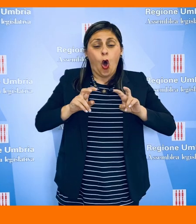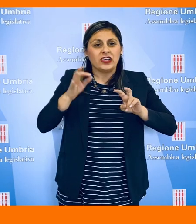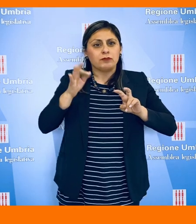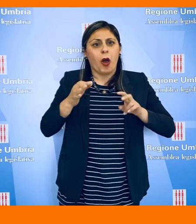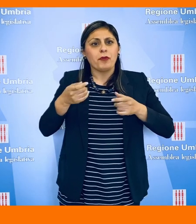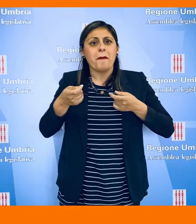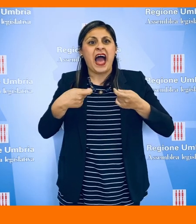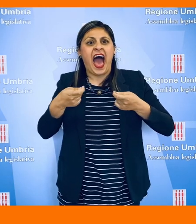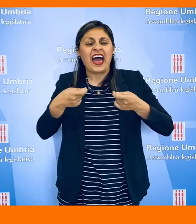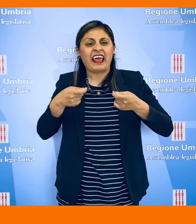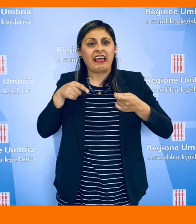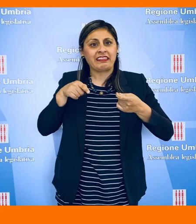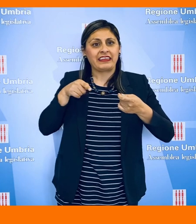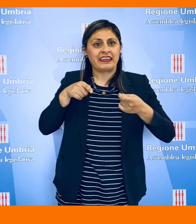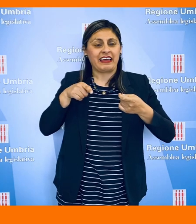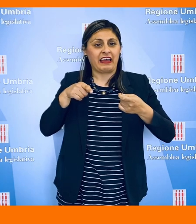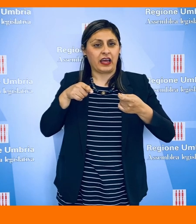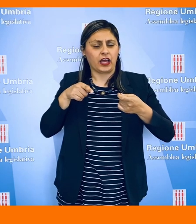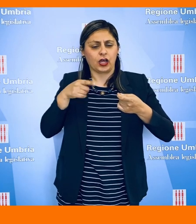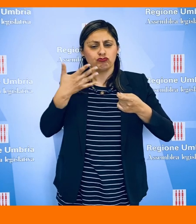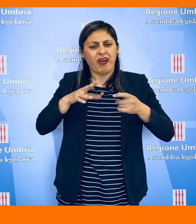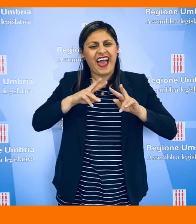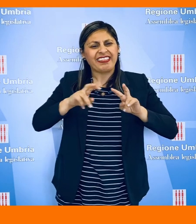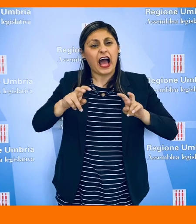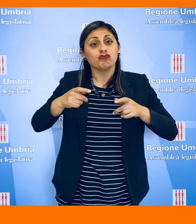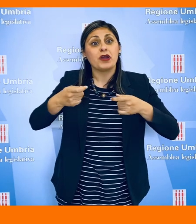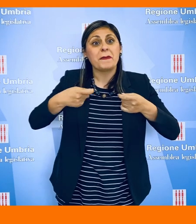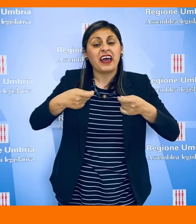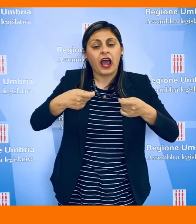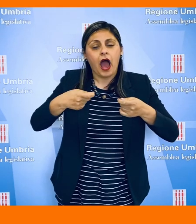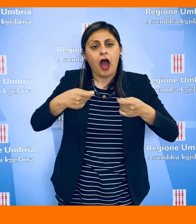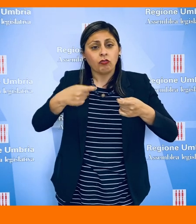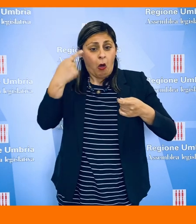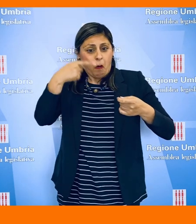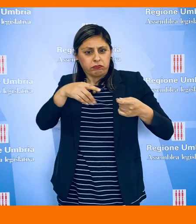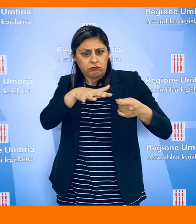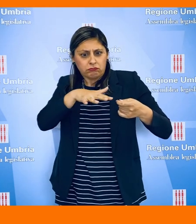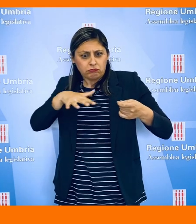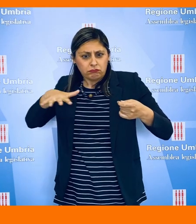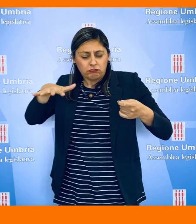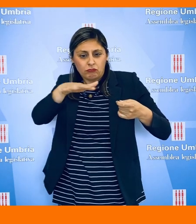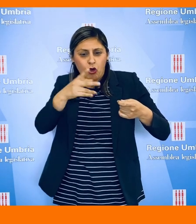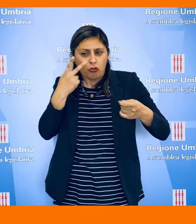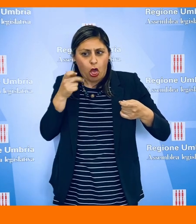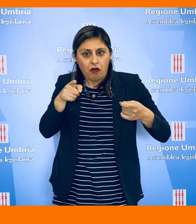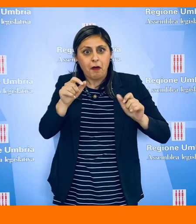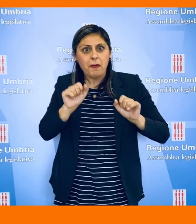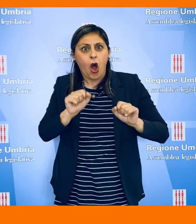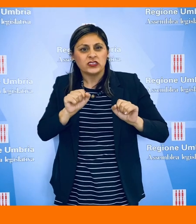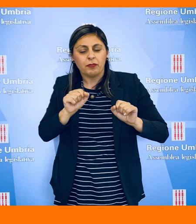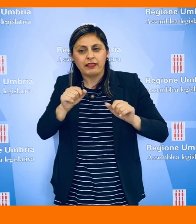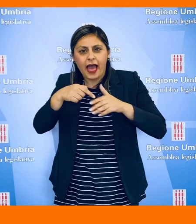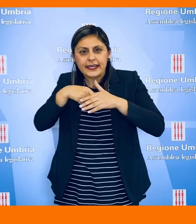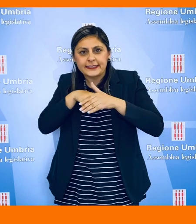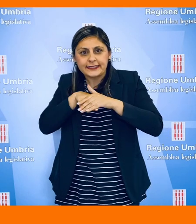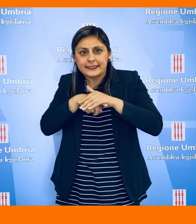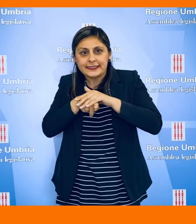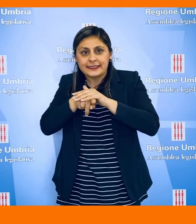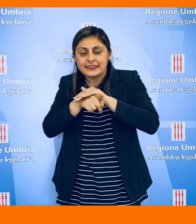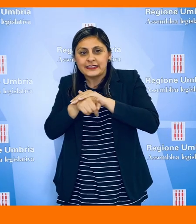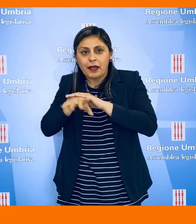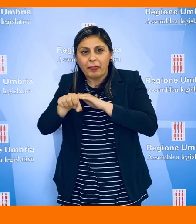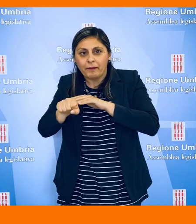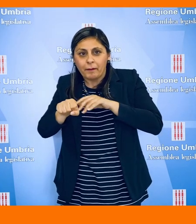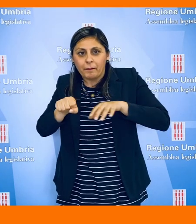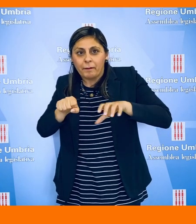marketing fanno indagini di mercato e lì dove trovano terreno fertile si annidano, perché